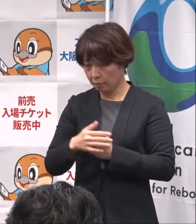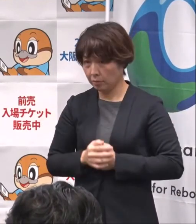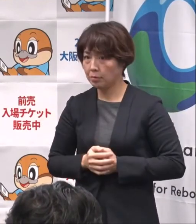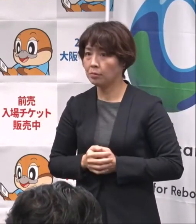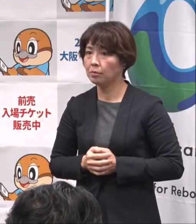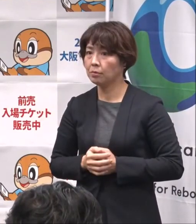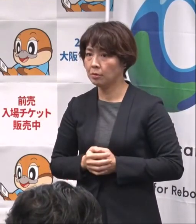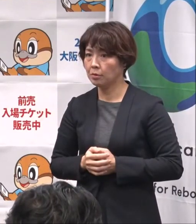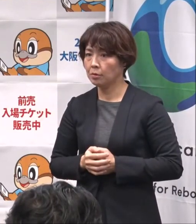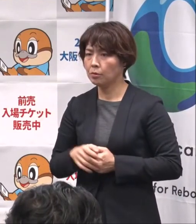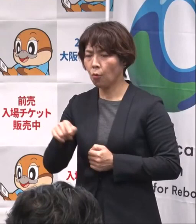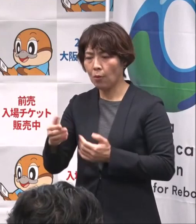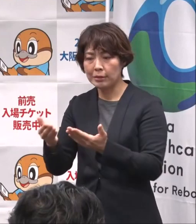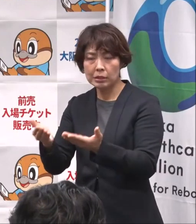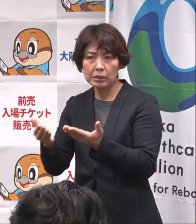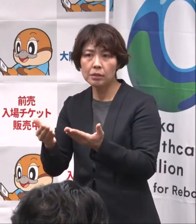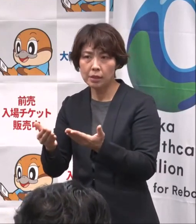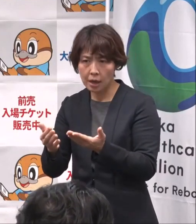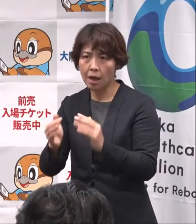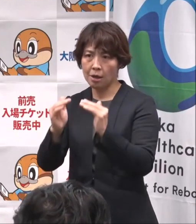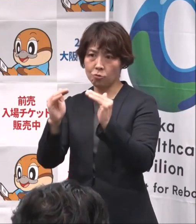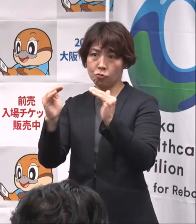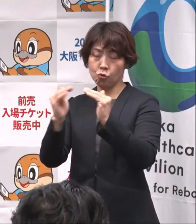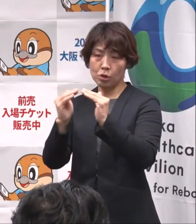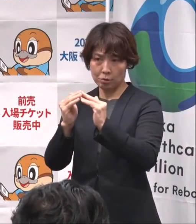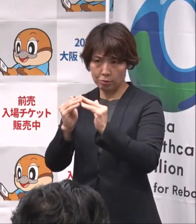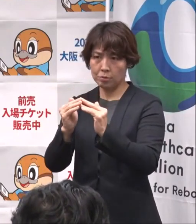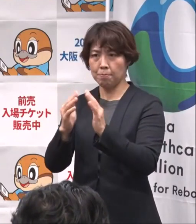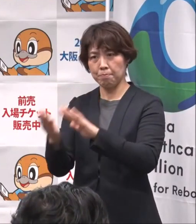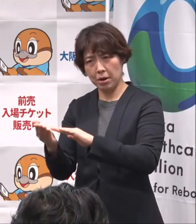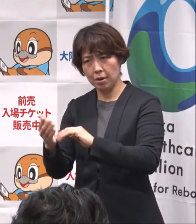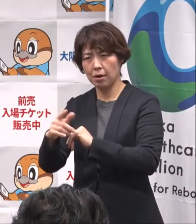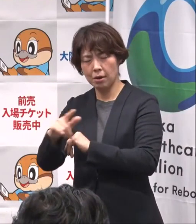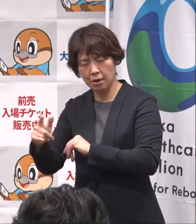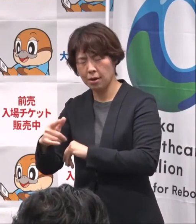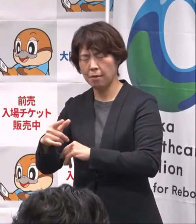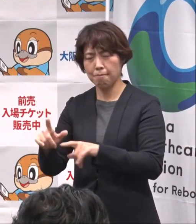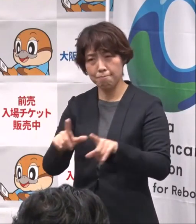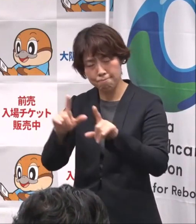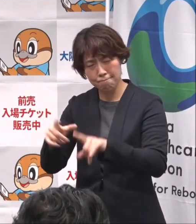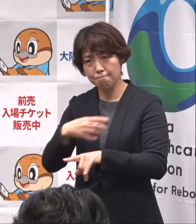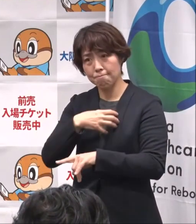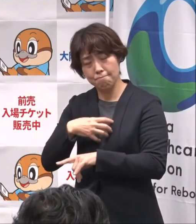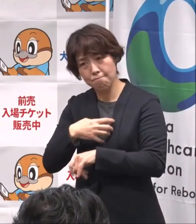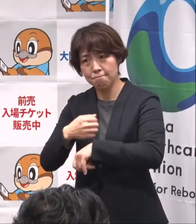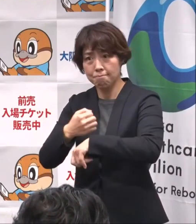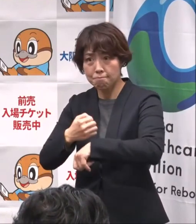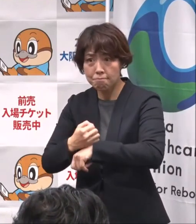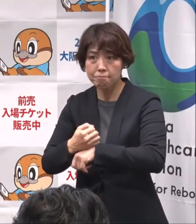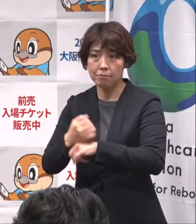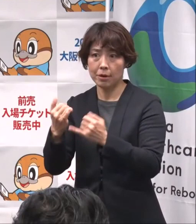能登半島地震で住宅を失って非常に厳しい状況になっている方